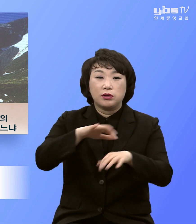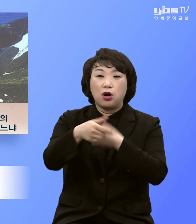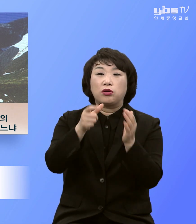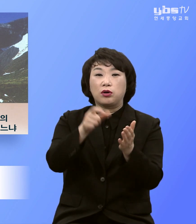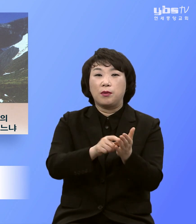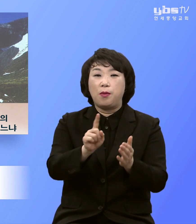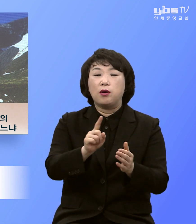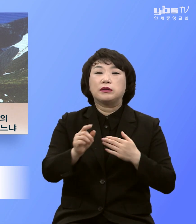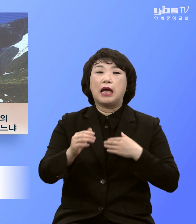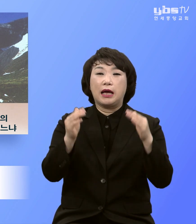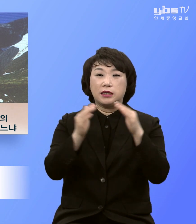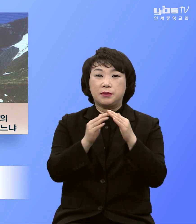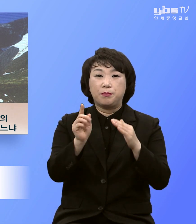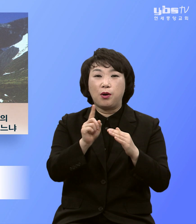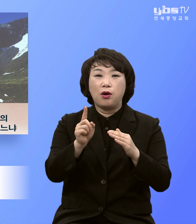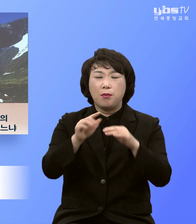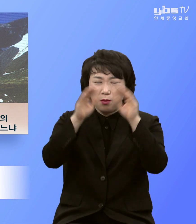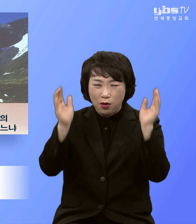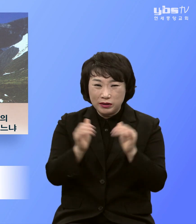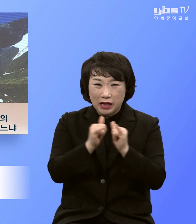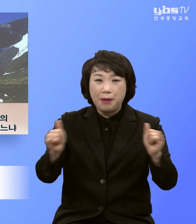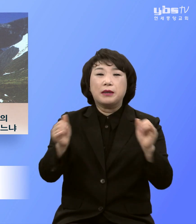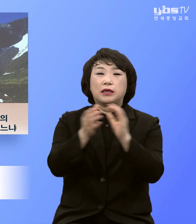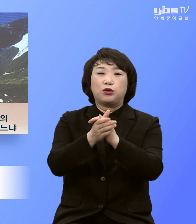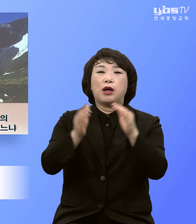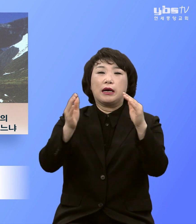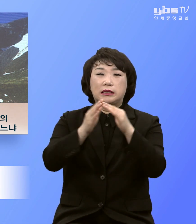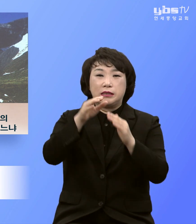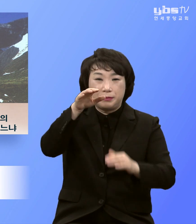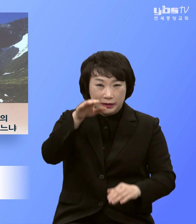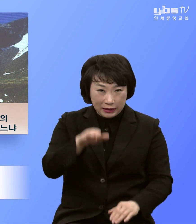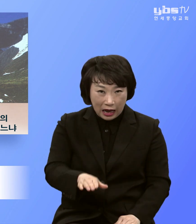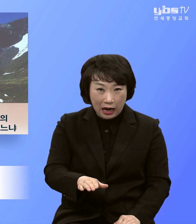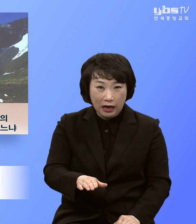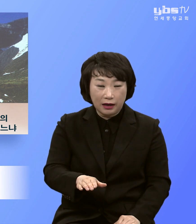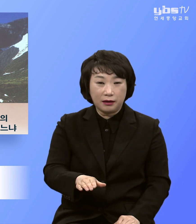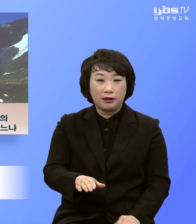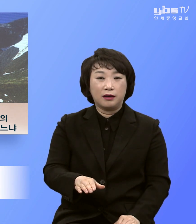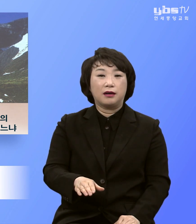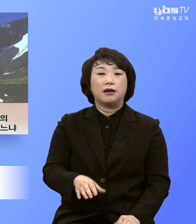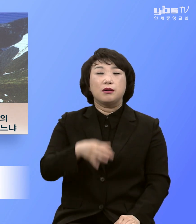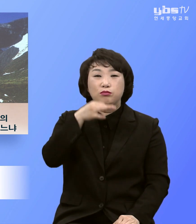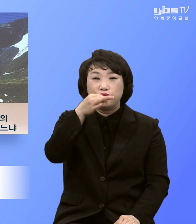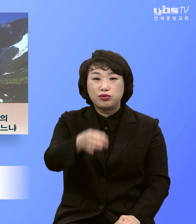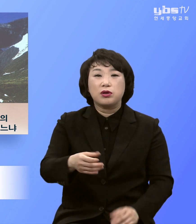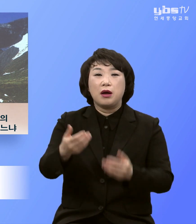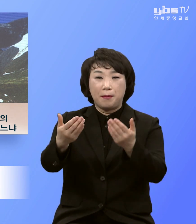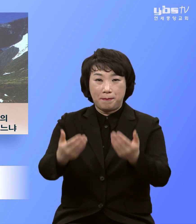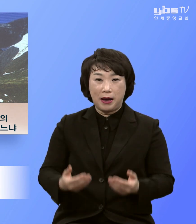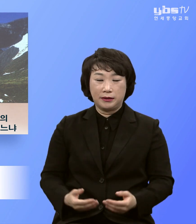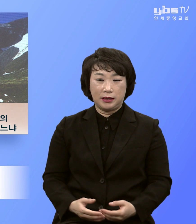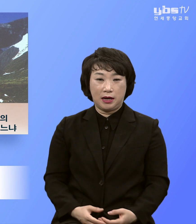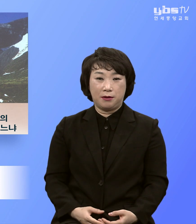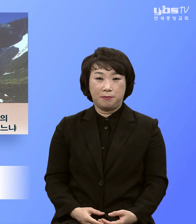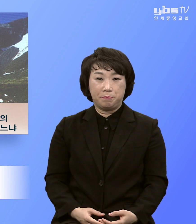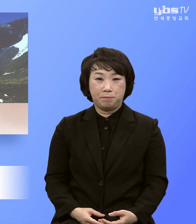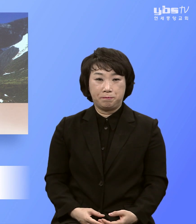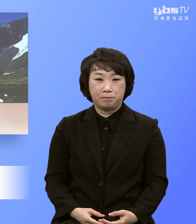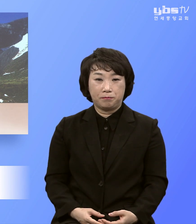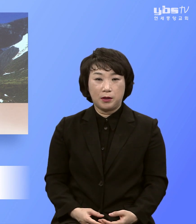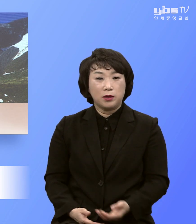기록된 바 내 집은 만민이 기도하는 집이라. 칭함을 받으리라 하지